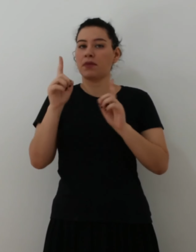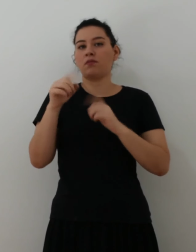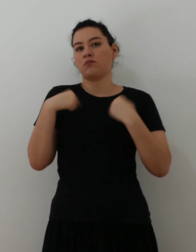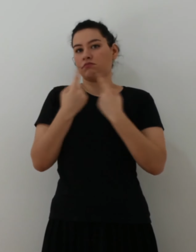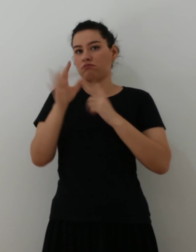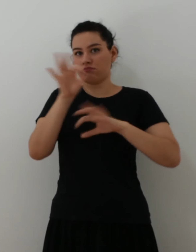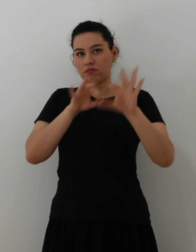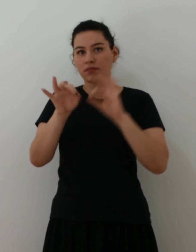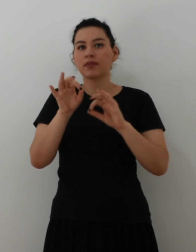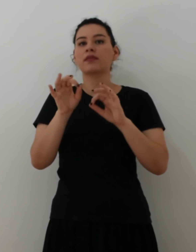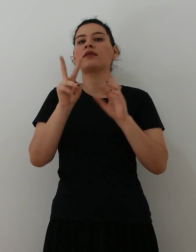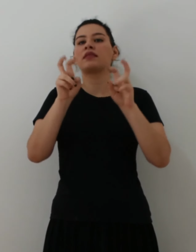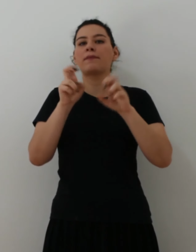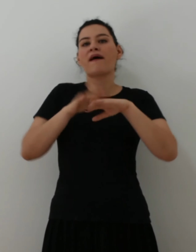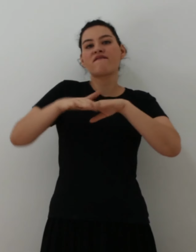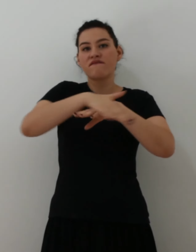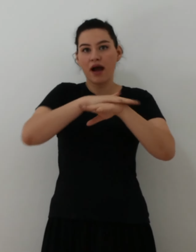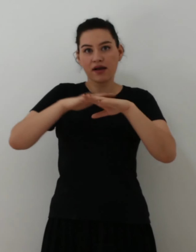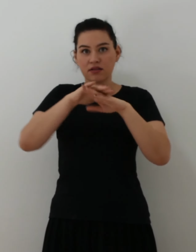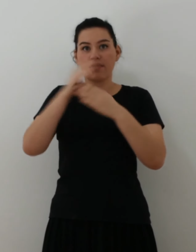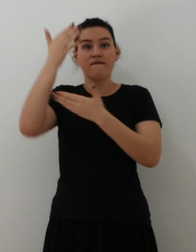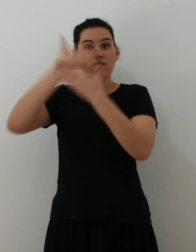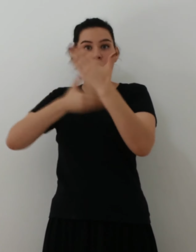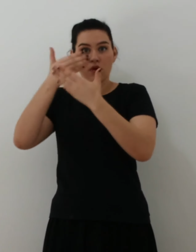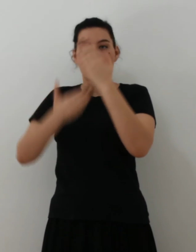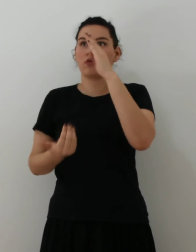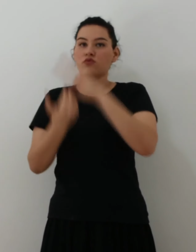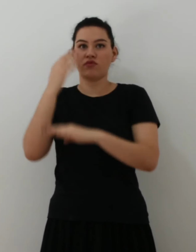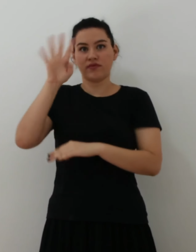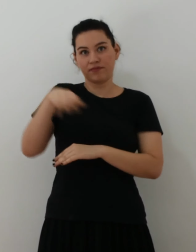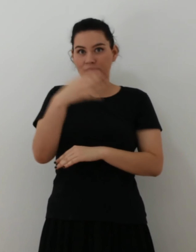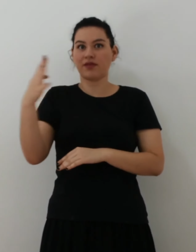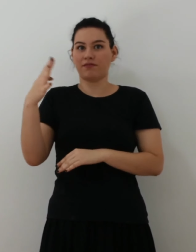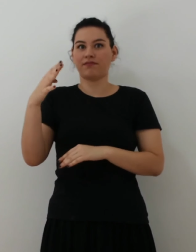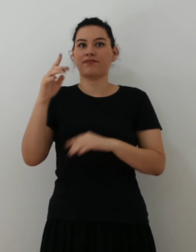Las bases del llamado y los formularios online se encontrarán en la página web BIM.